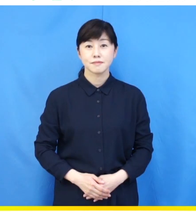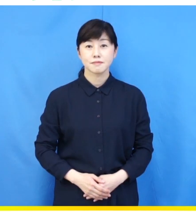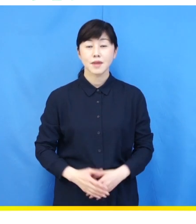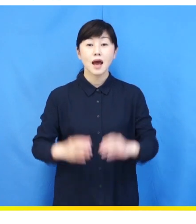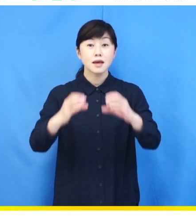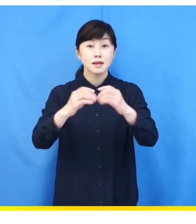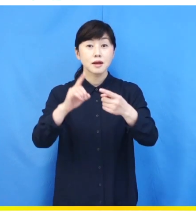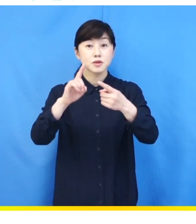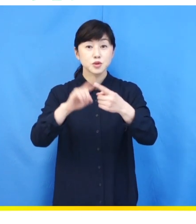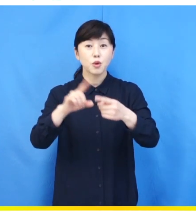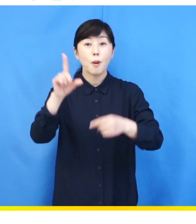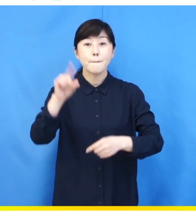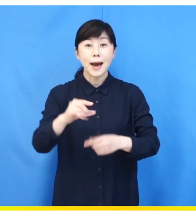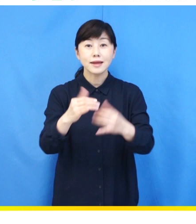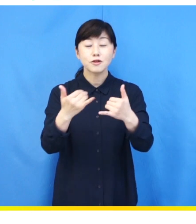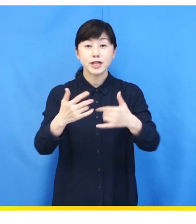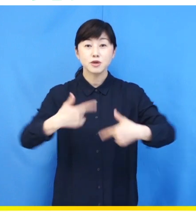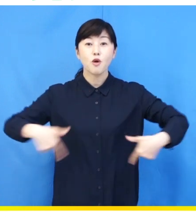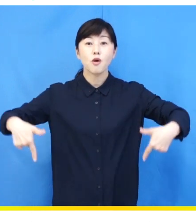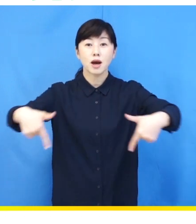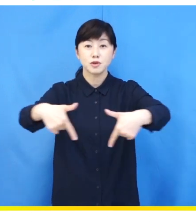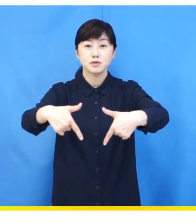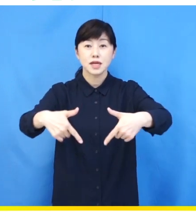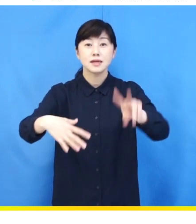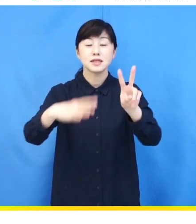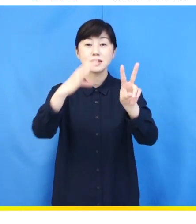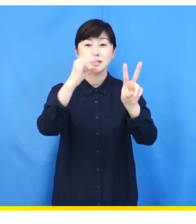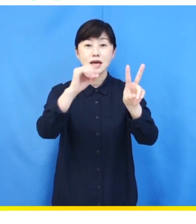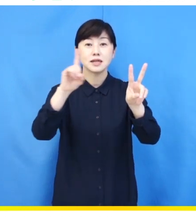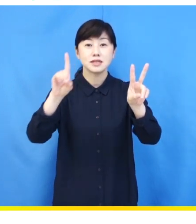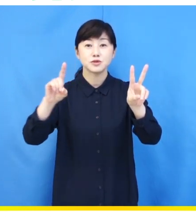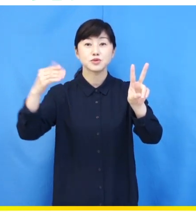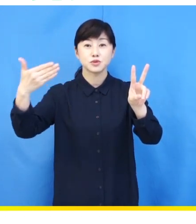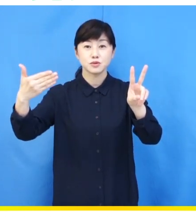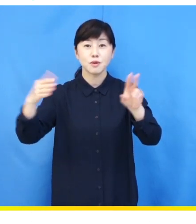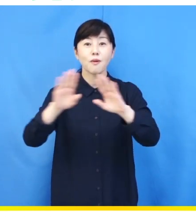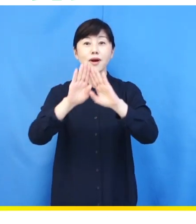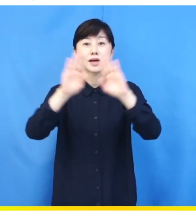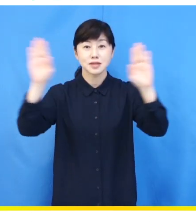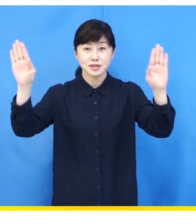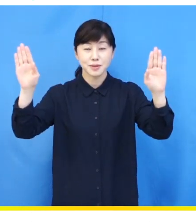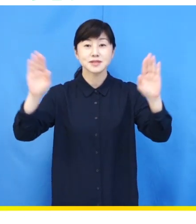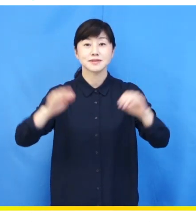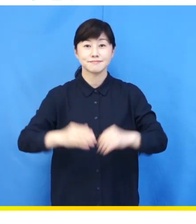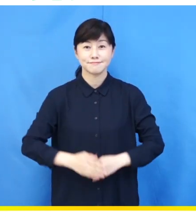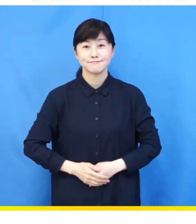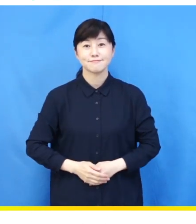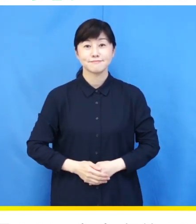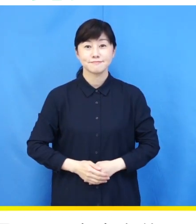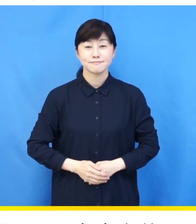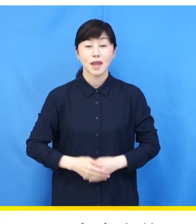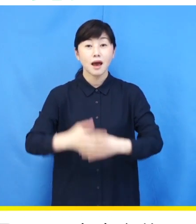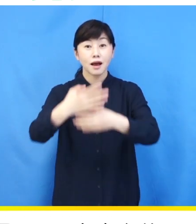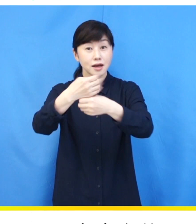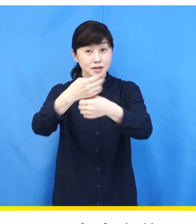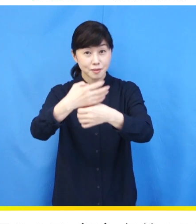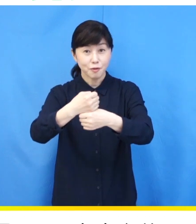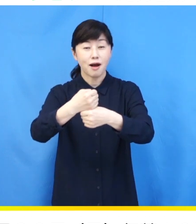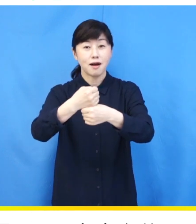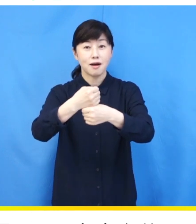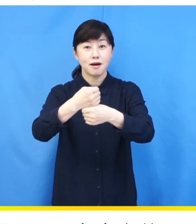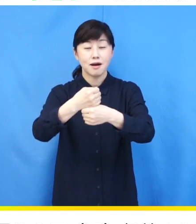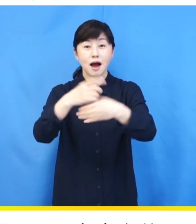セクシュアルマイノリティーフォーラム2019を開催します開催日は